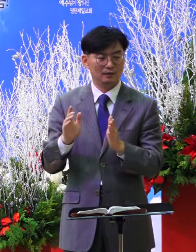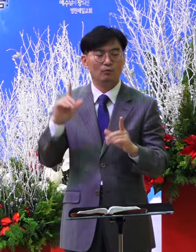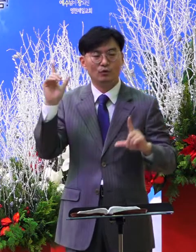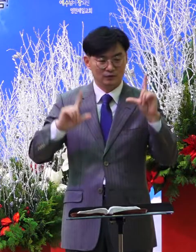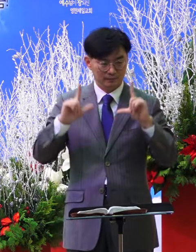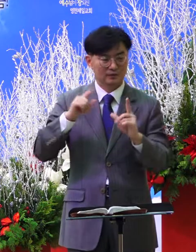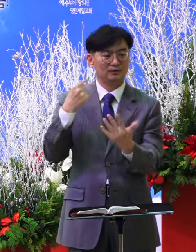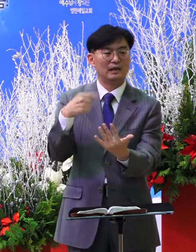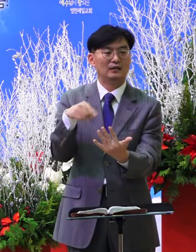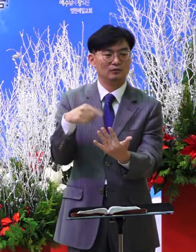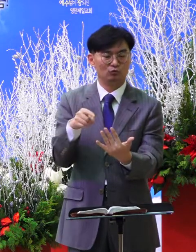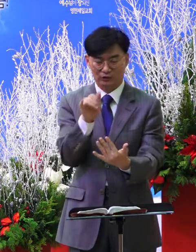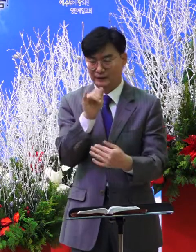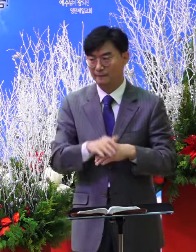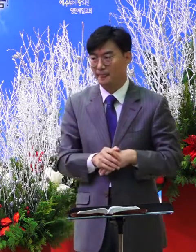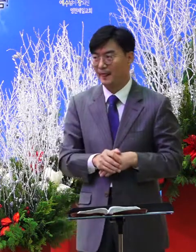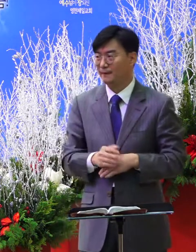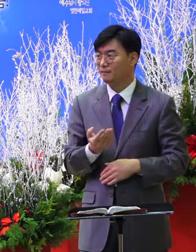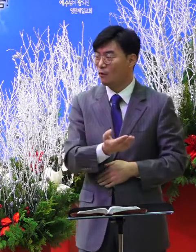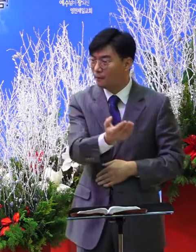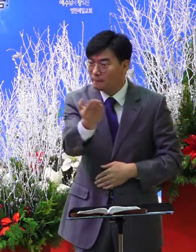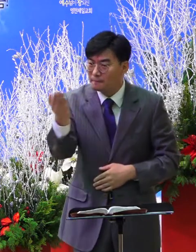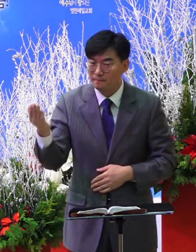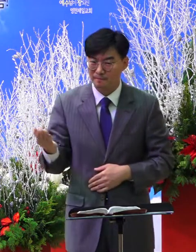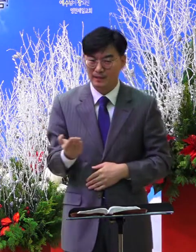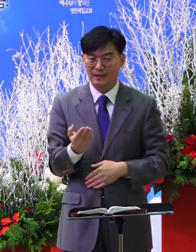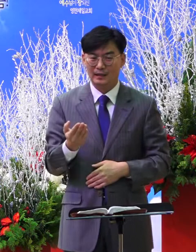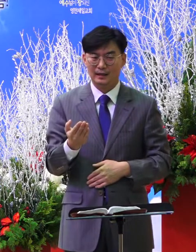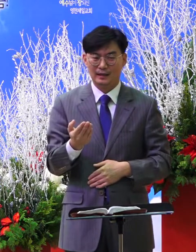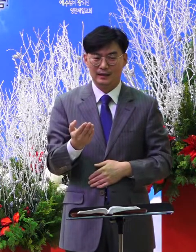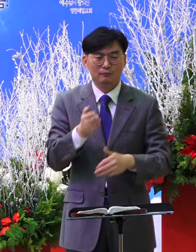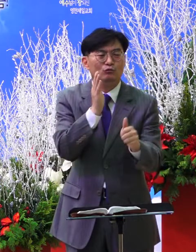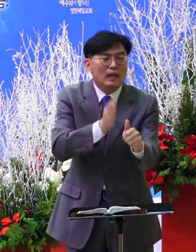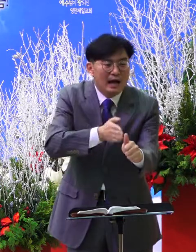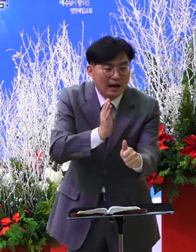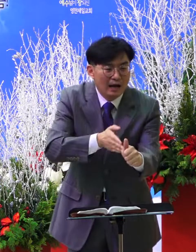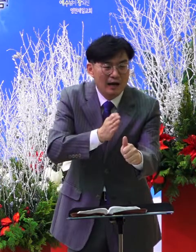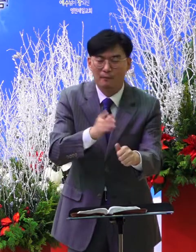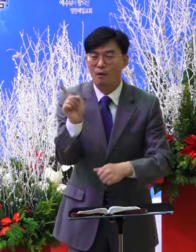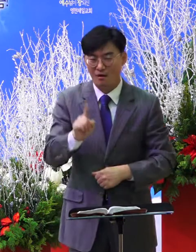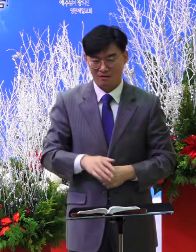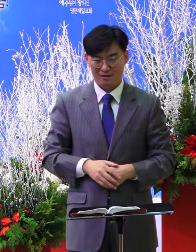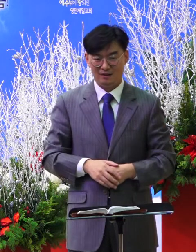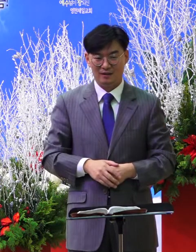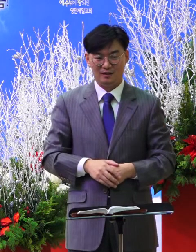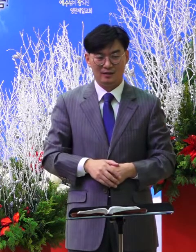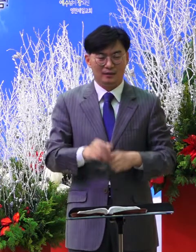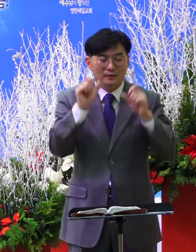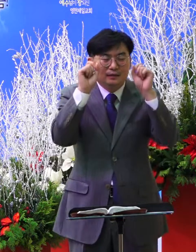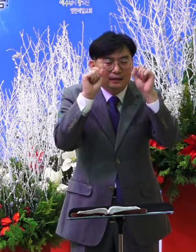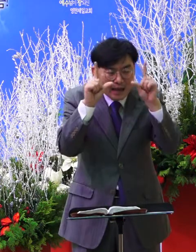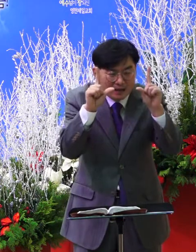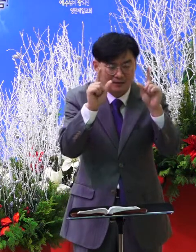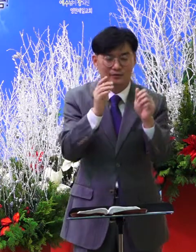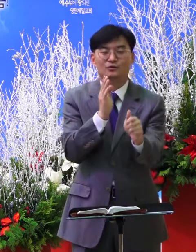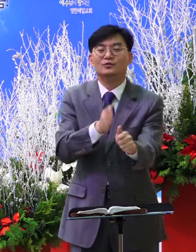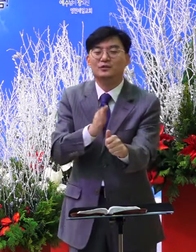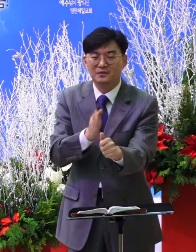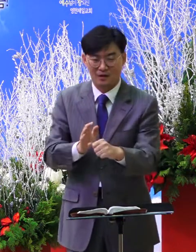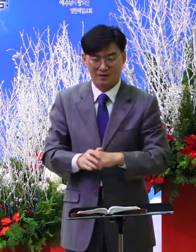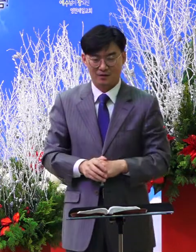얘들아, 제발 깨어있어라. 제발 준비하고 있어라. 제발